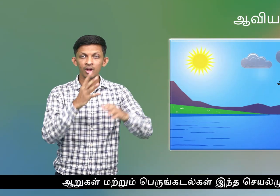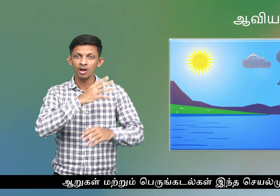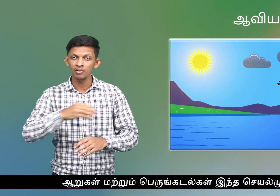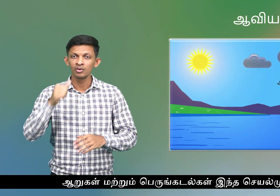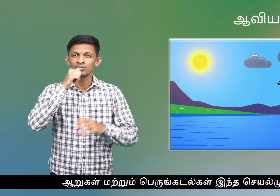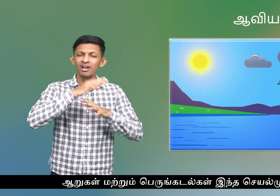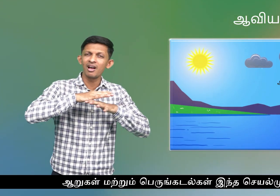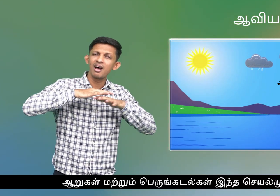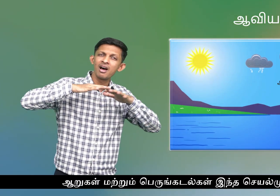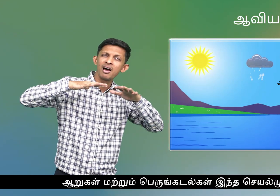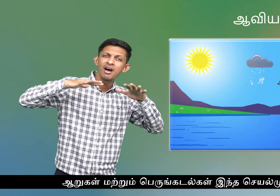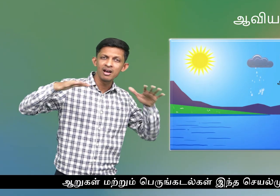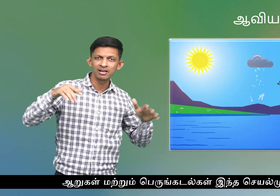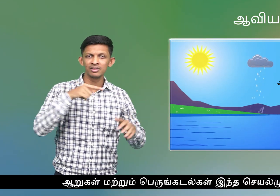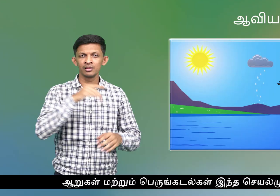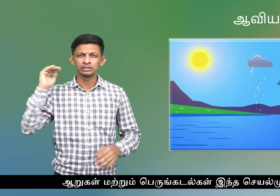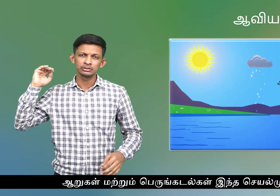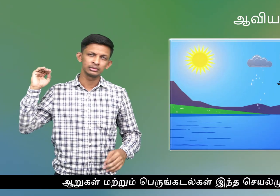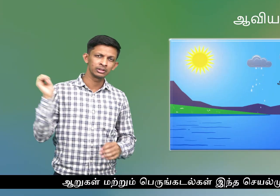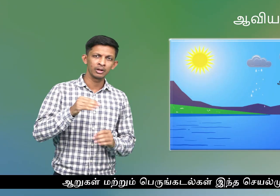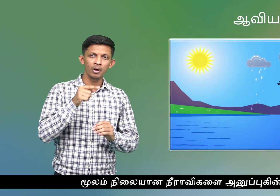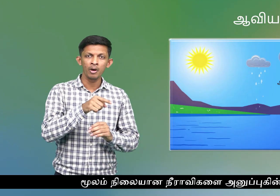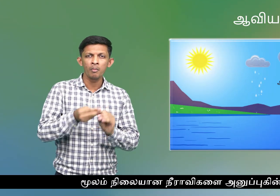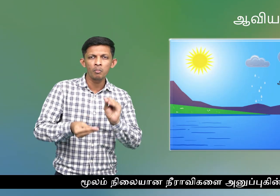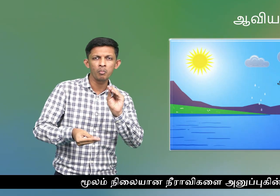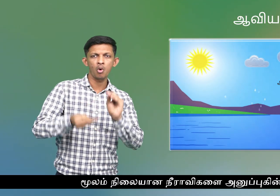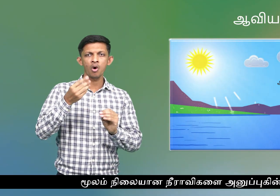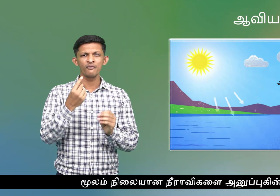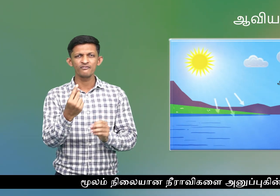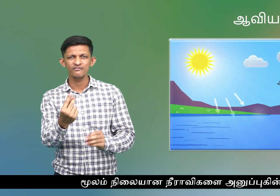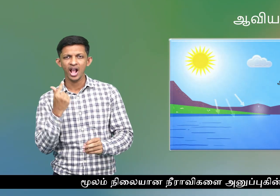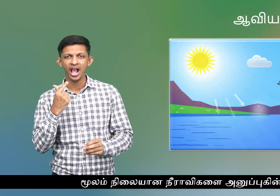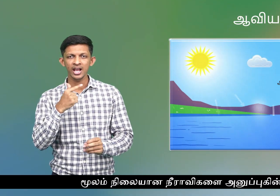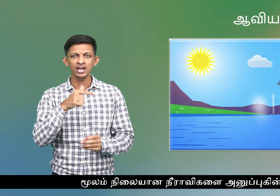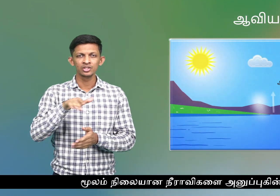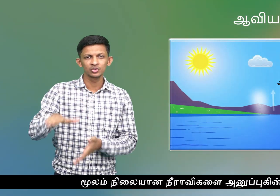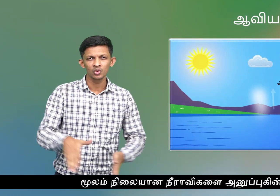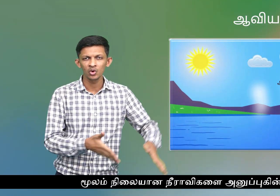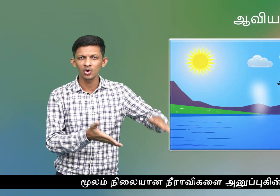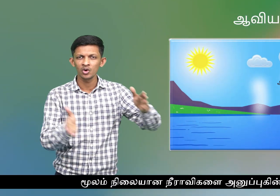ஆறுகள் மற்றும் பெருங்கடல்கள் இந்த செயல்முறையின் மூலம் நிலையான நீராவிகளை அனுப்புகின்றன.